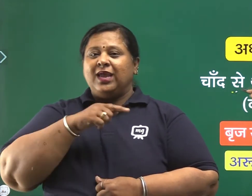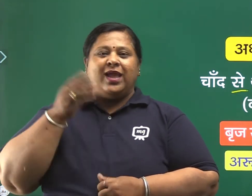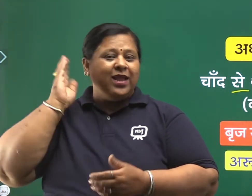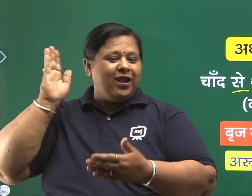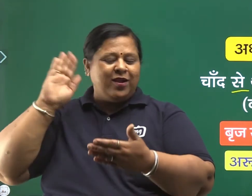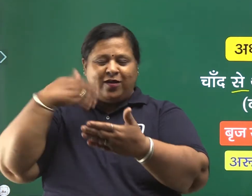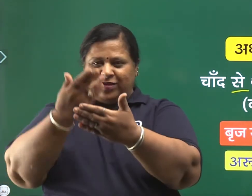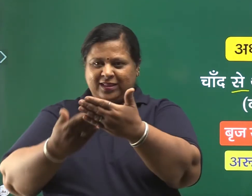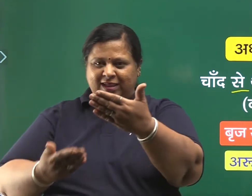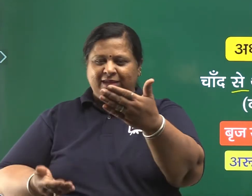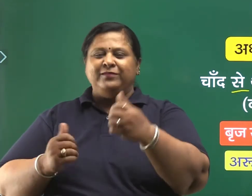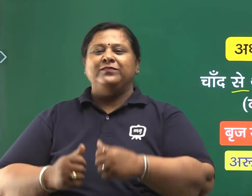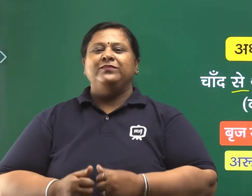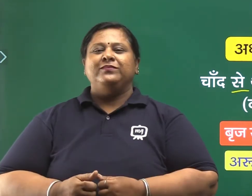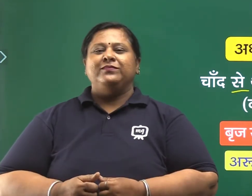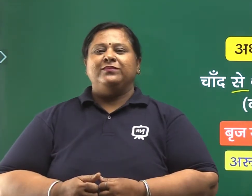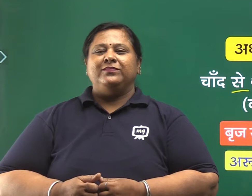है।